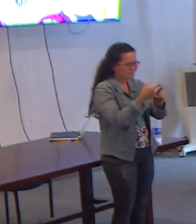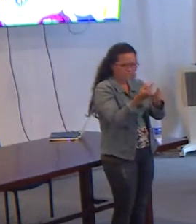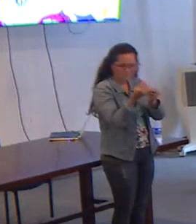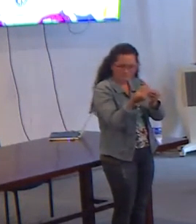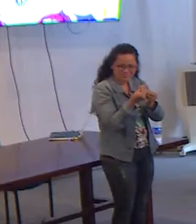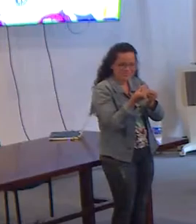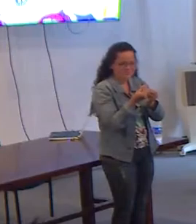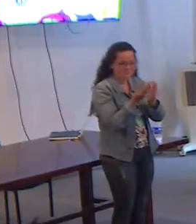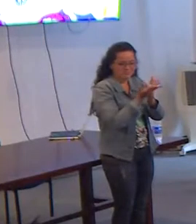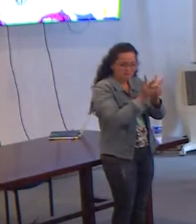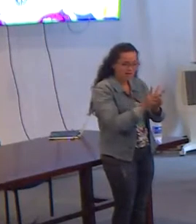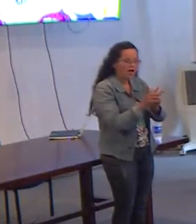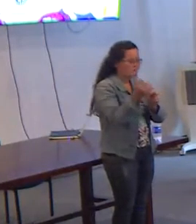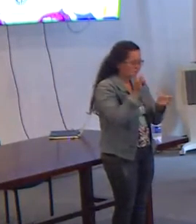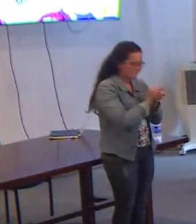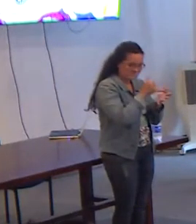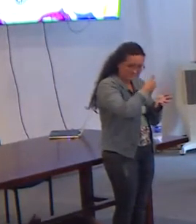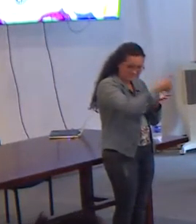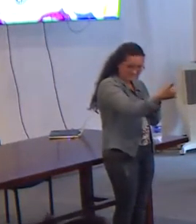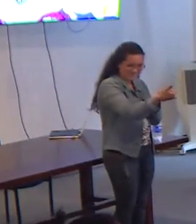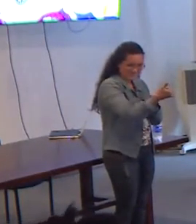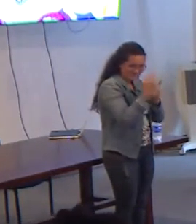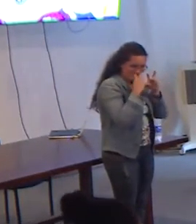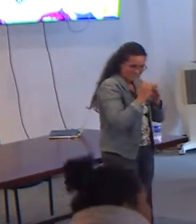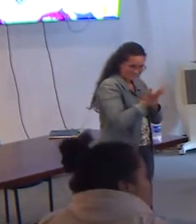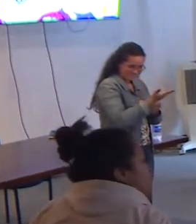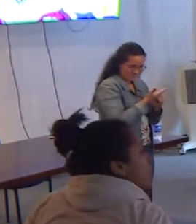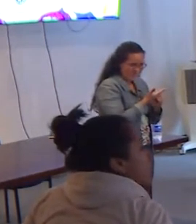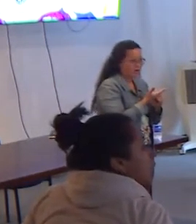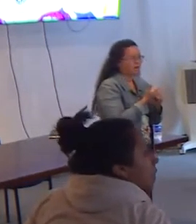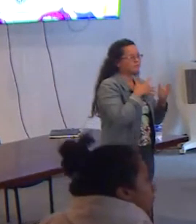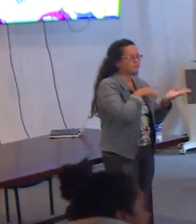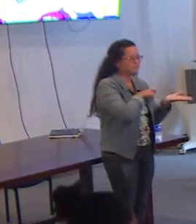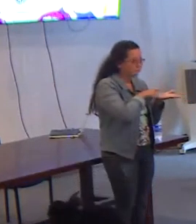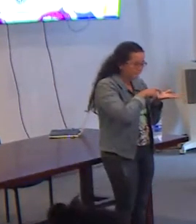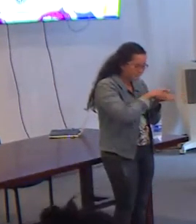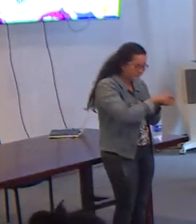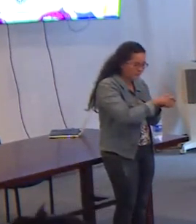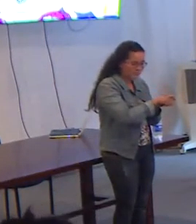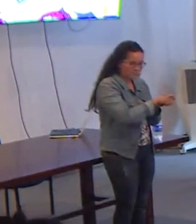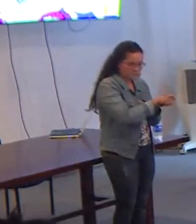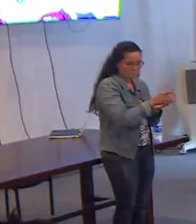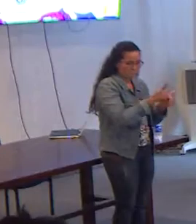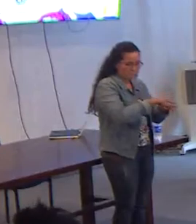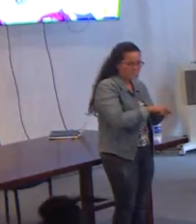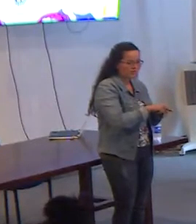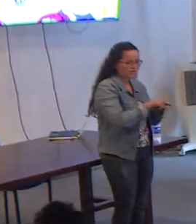de investigación y con el seminario y han sido apuestas